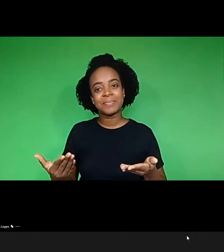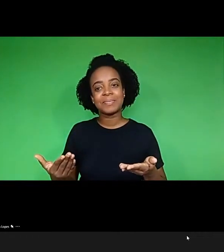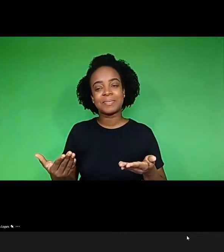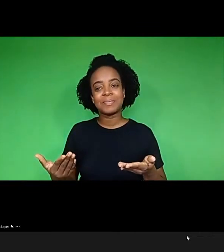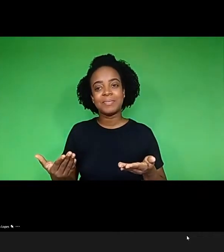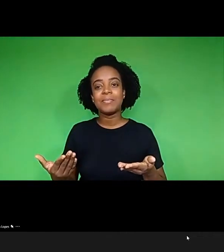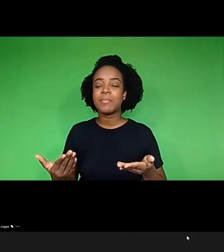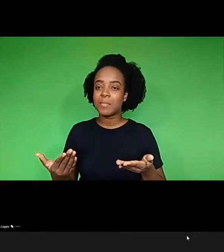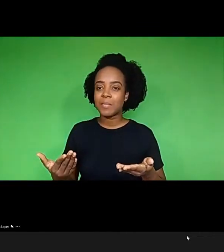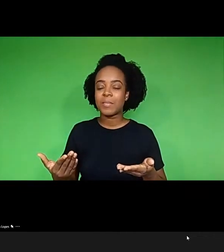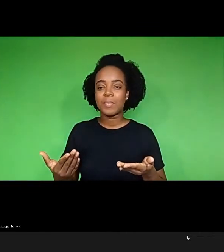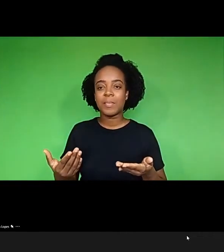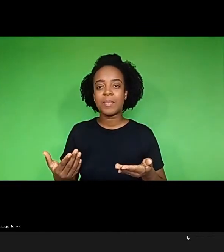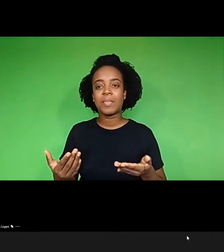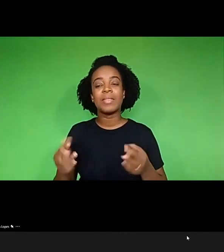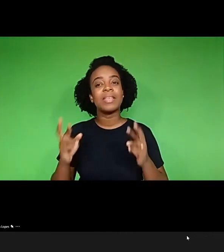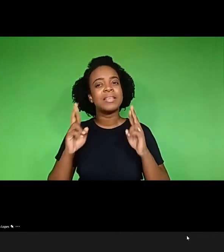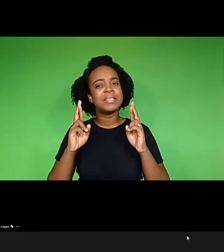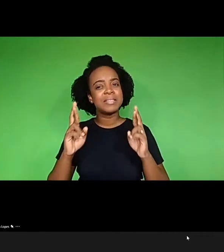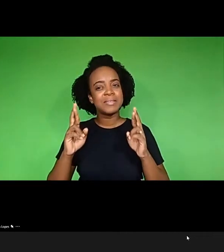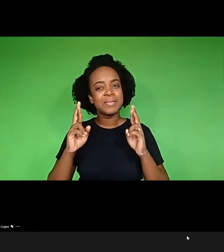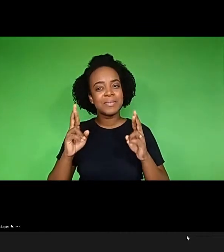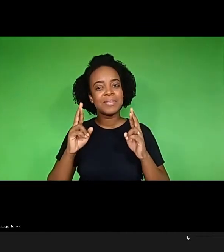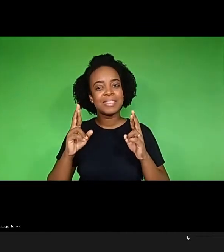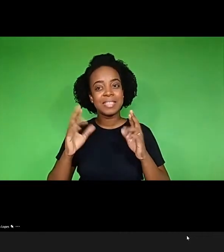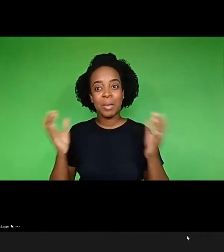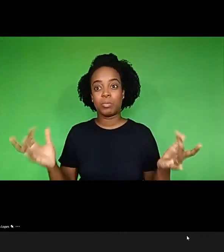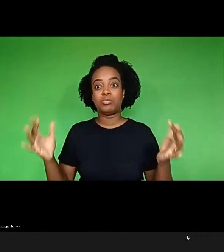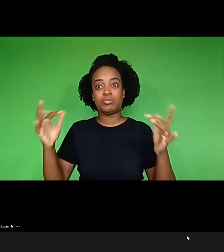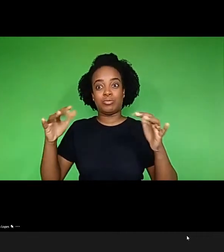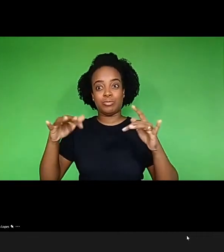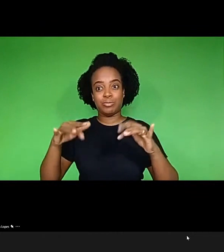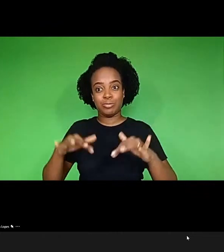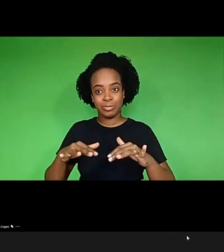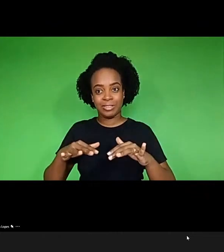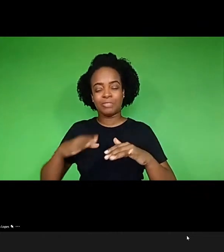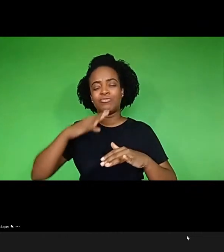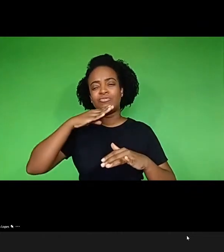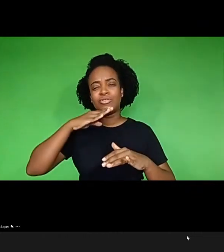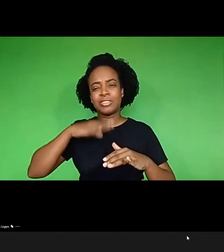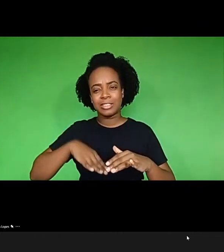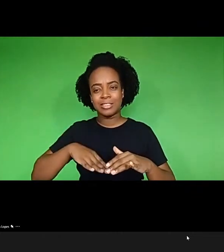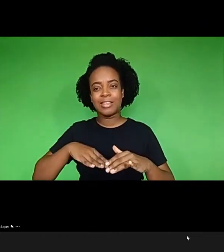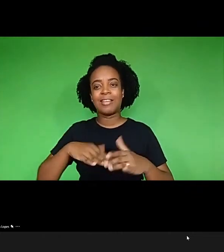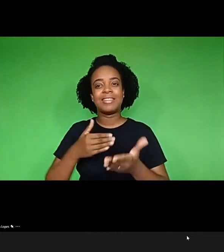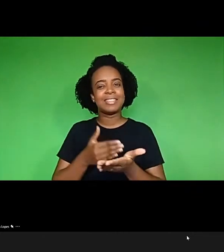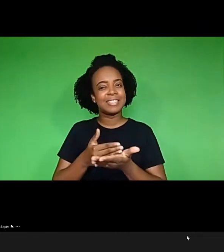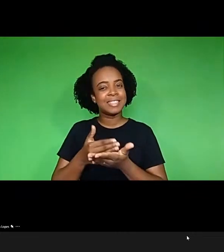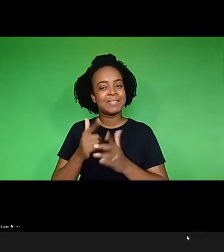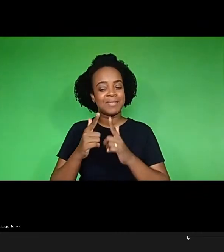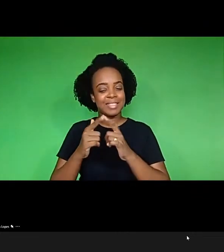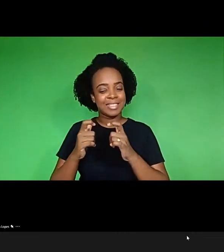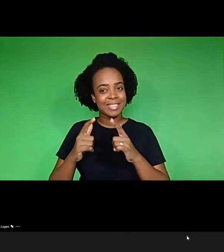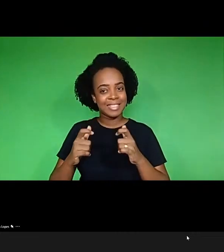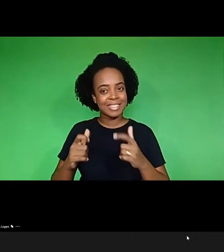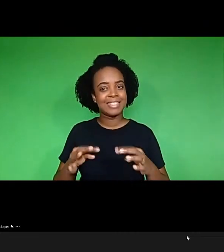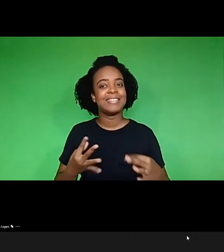que estejamos em massa para o evento da tarde de iniciação científica, viu? Da Semana de Ciência e